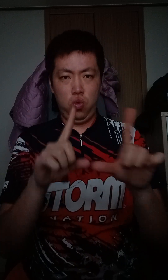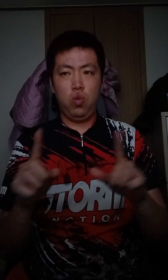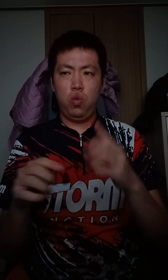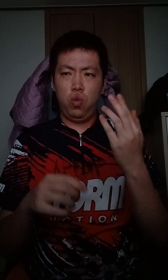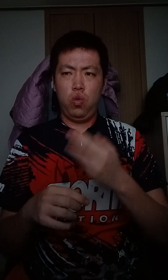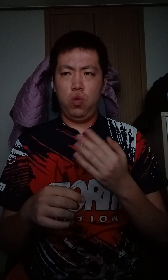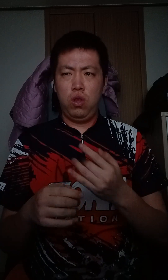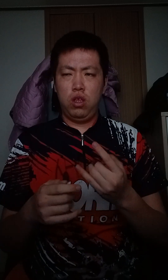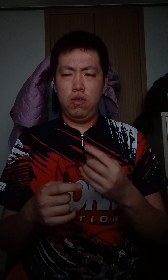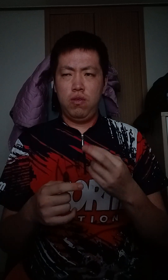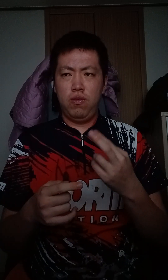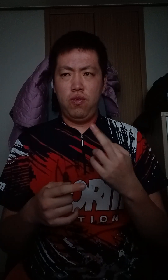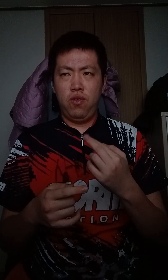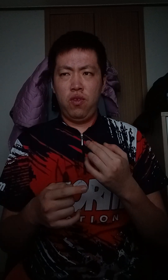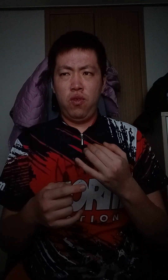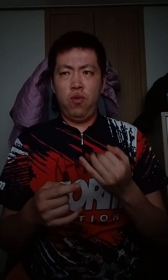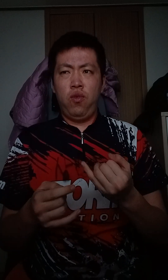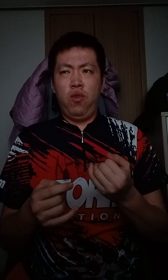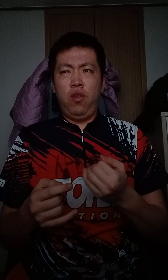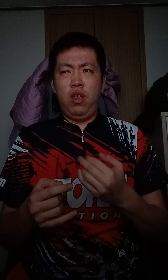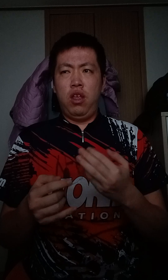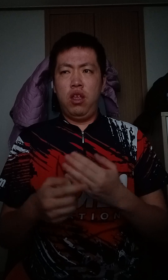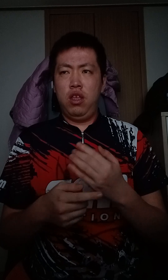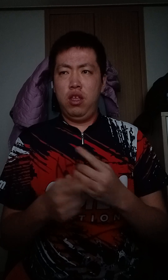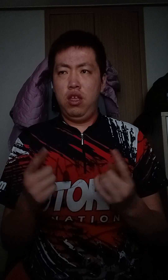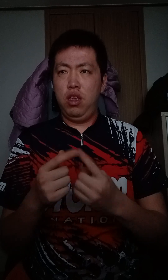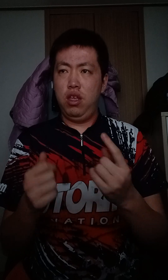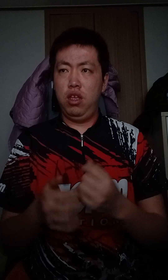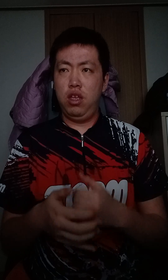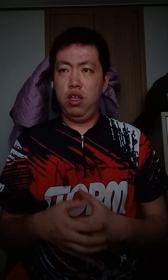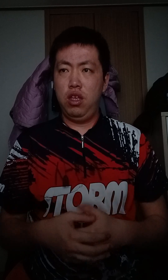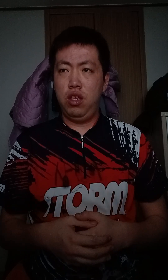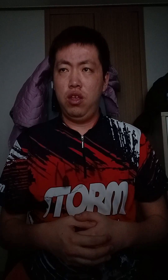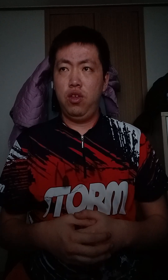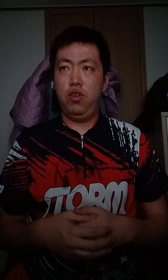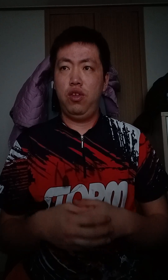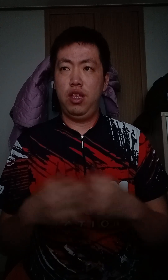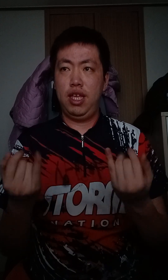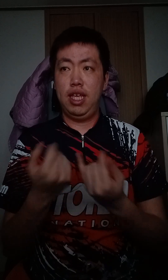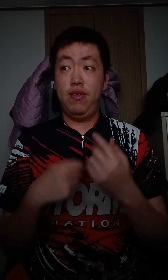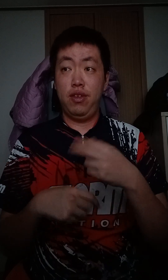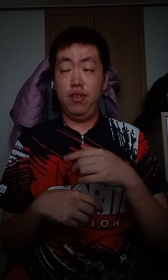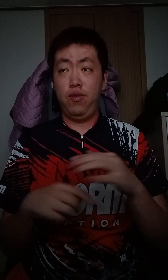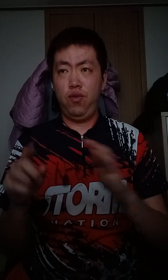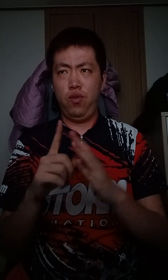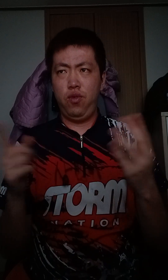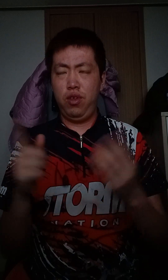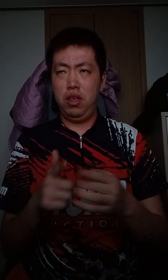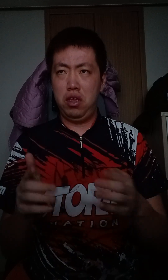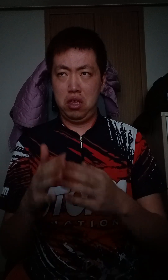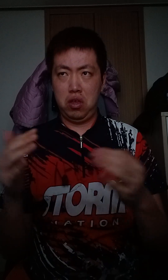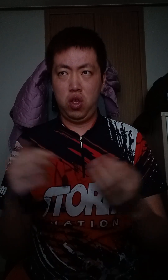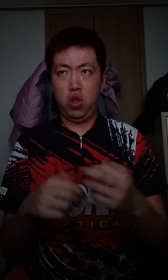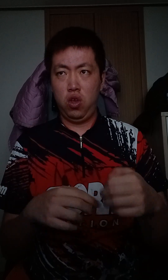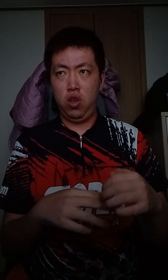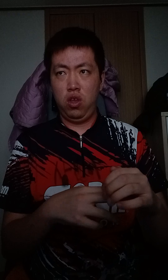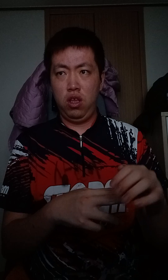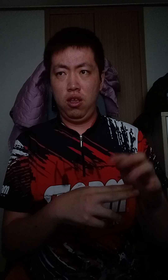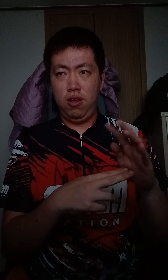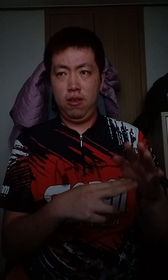것조차도 굉장히 힘든 상황인데 장애인들도 시민이지만 오늘도 공원을 산책하고 공중 화장실을 이용할